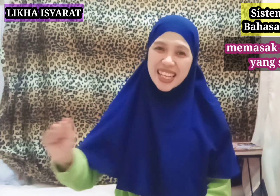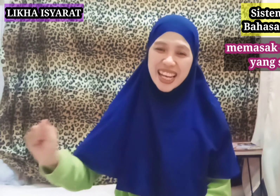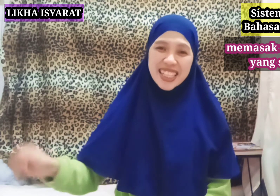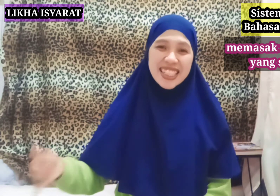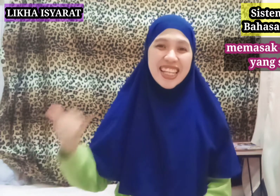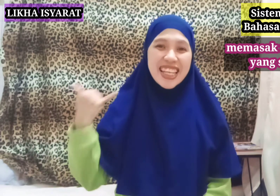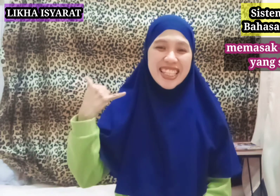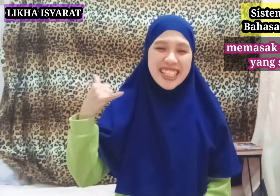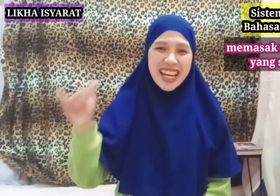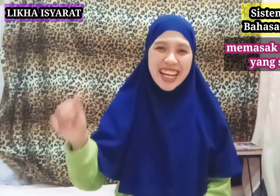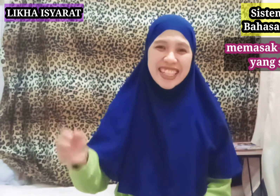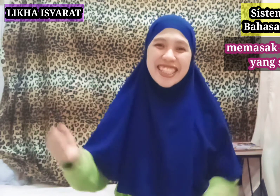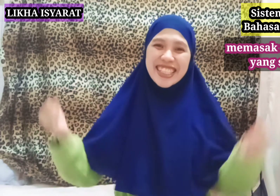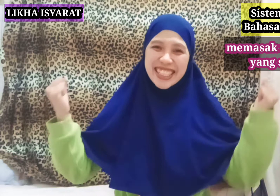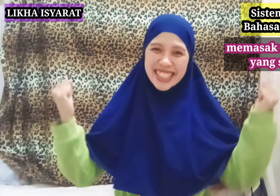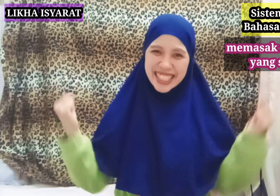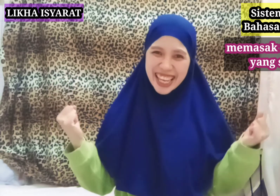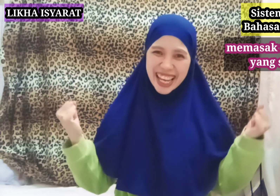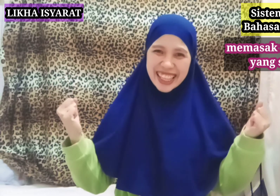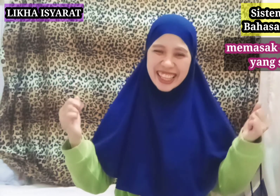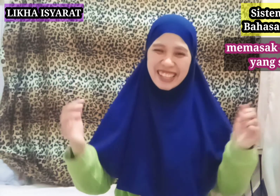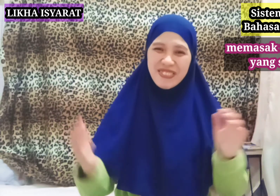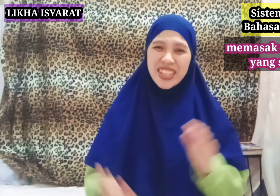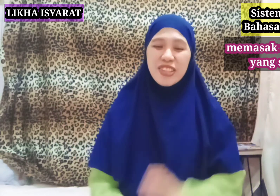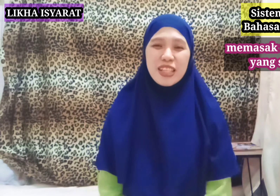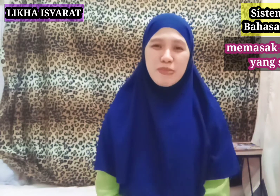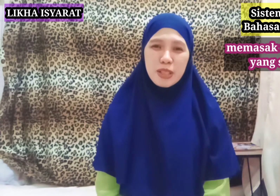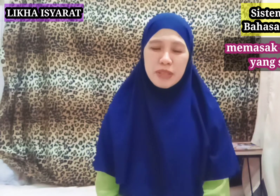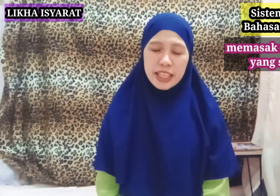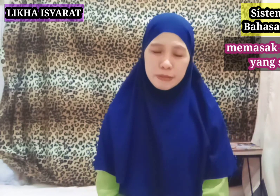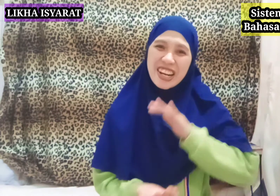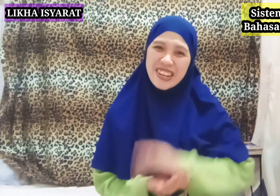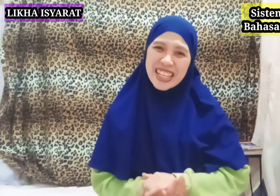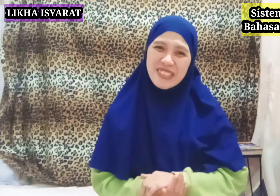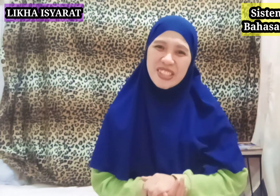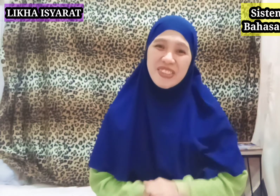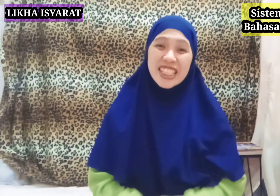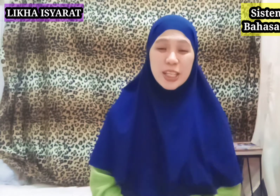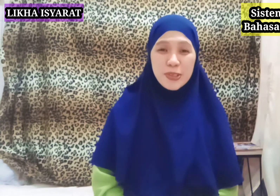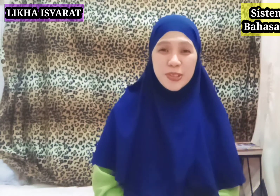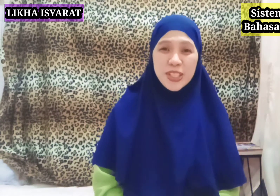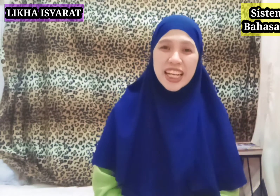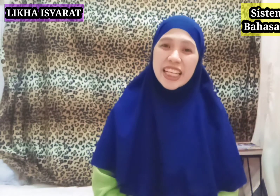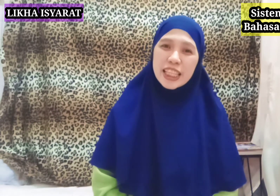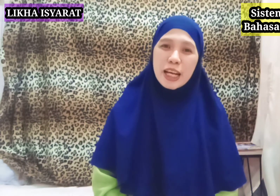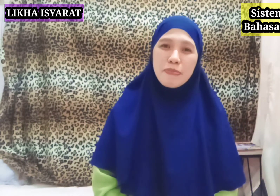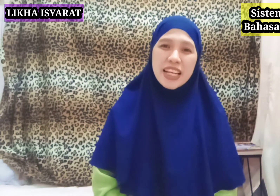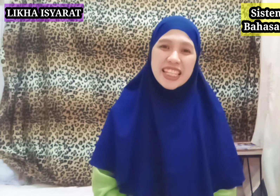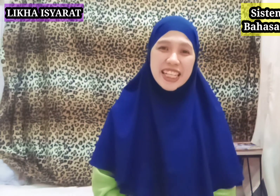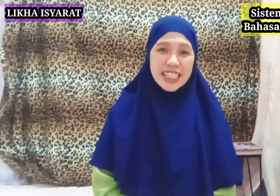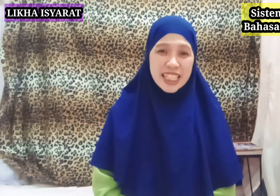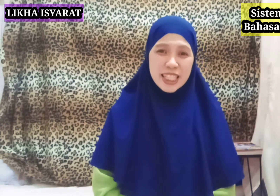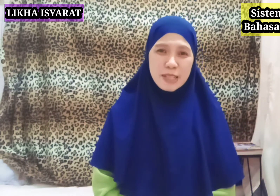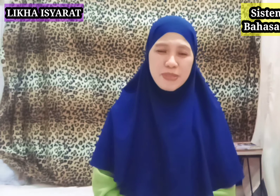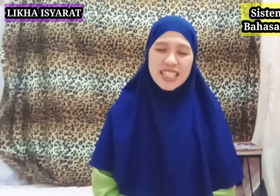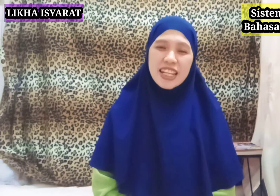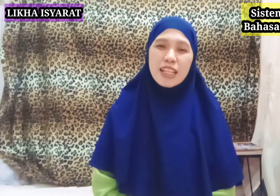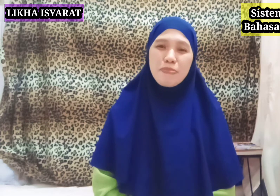makanan yang sehat. Begitu ya teman-teman ya. Oke teman-teman, segitu dulu ya kita belajar sistem isyarat